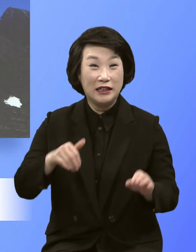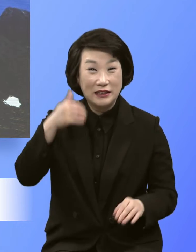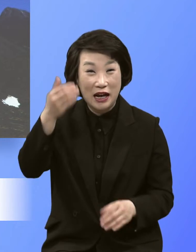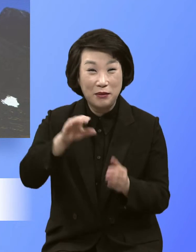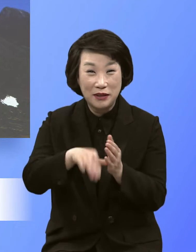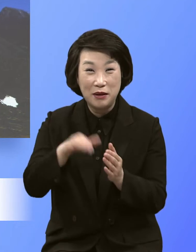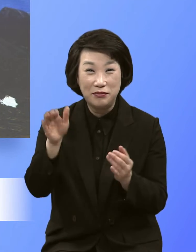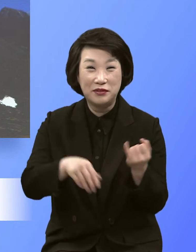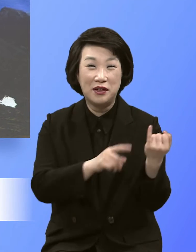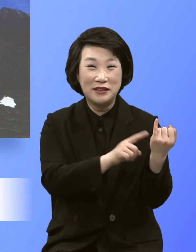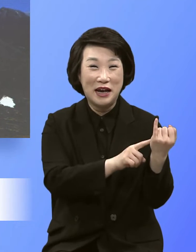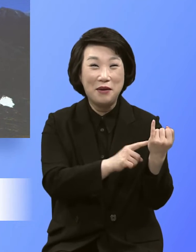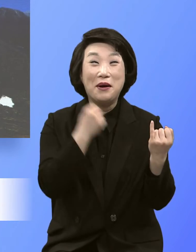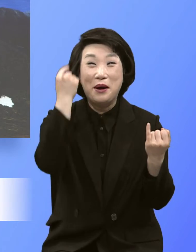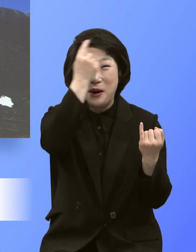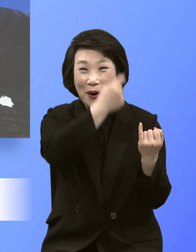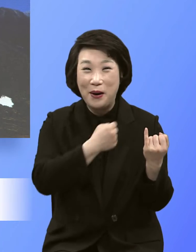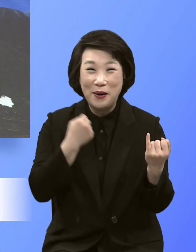그다음부터 이 자매 얼굴이